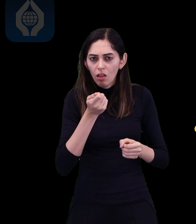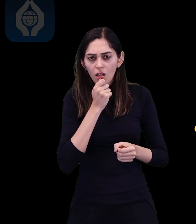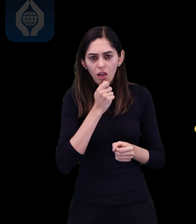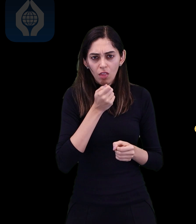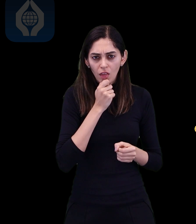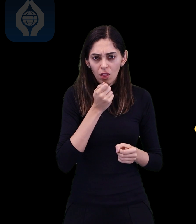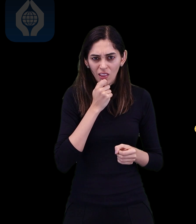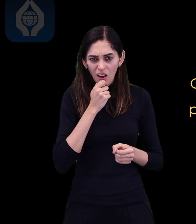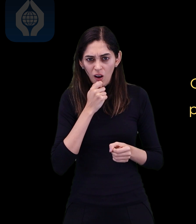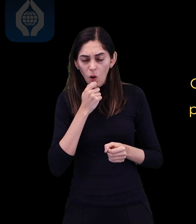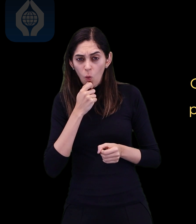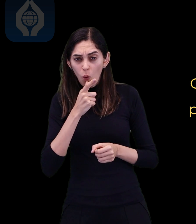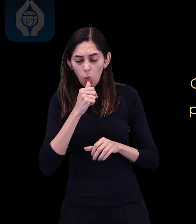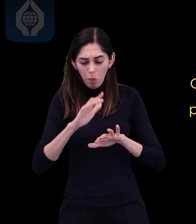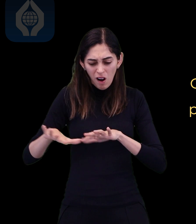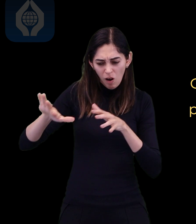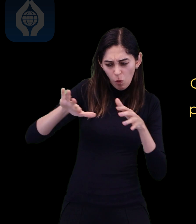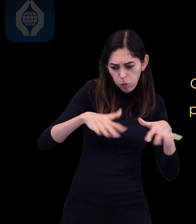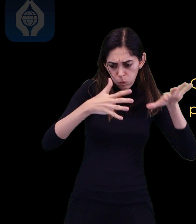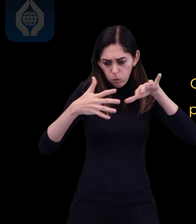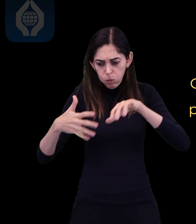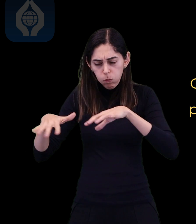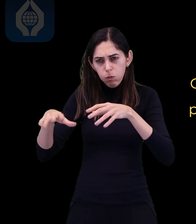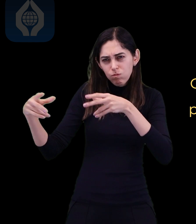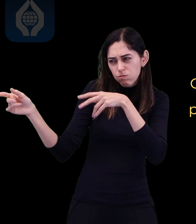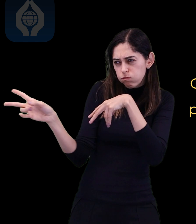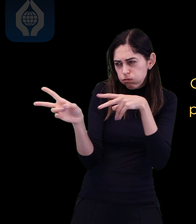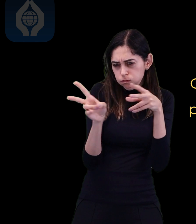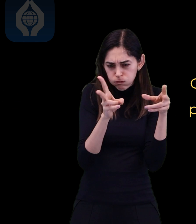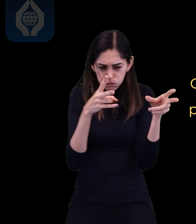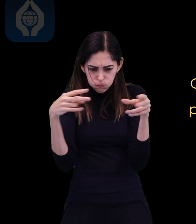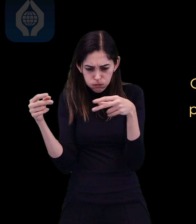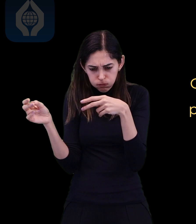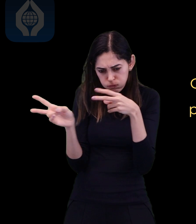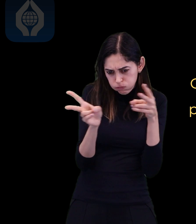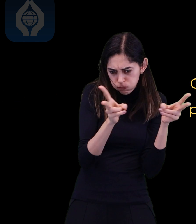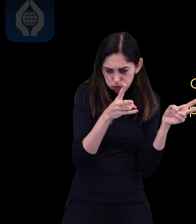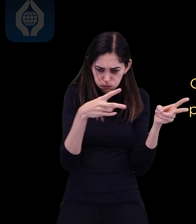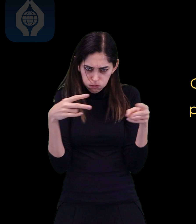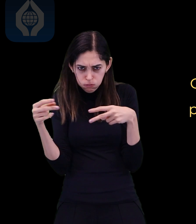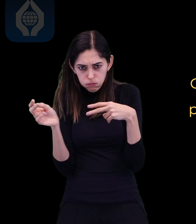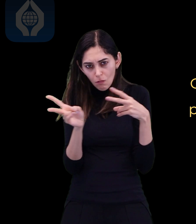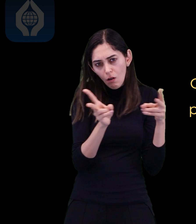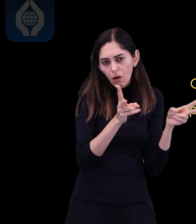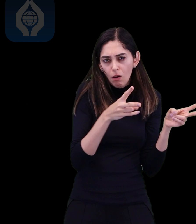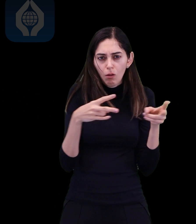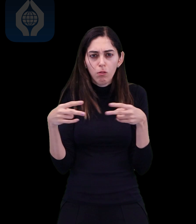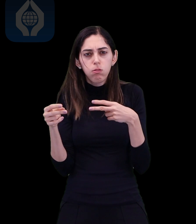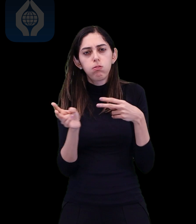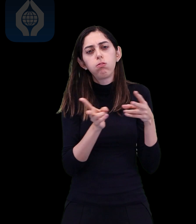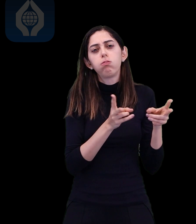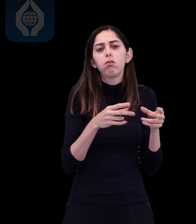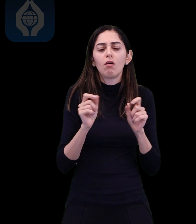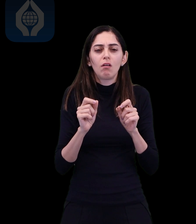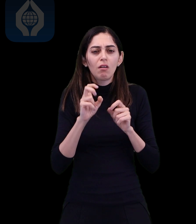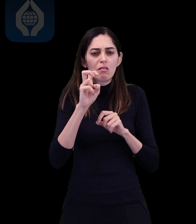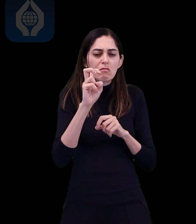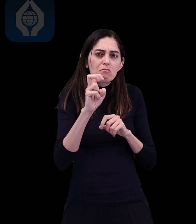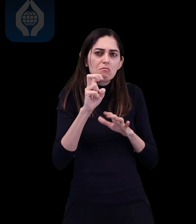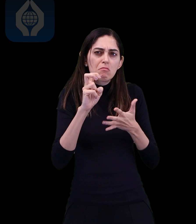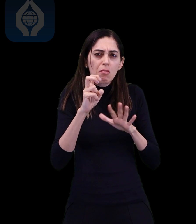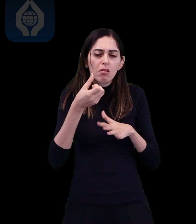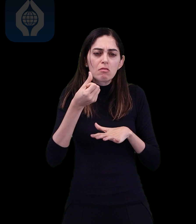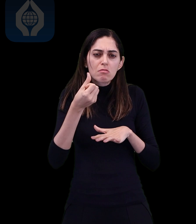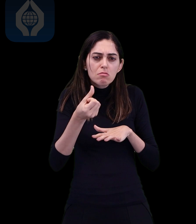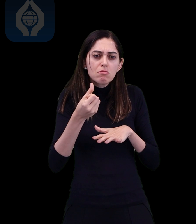voltado para junto deles. O mar começou a ficar agitado porque soprava o vento forte. Depois de remar cerca de 5